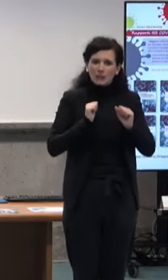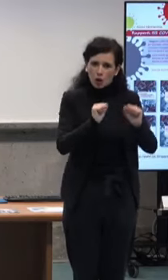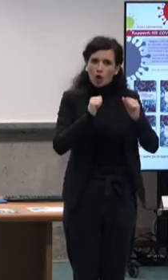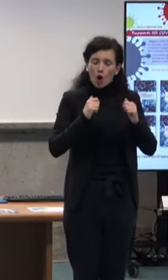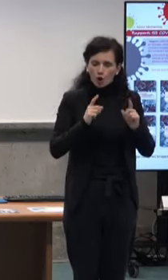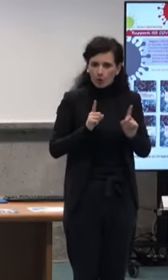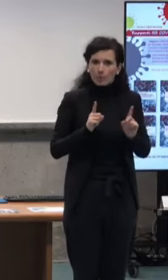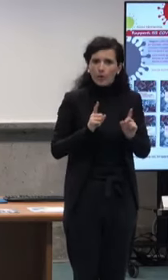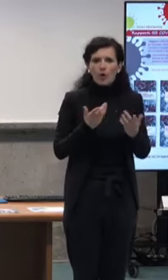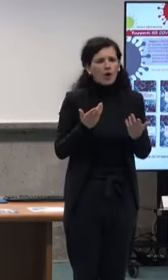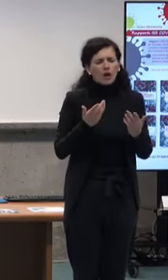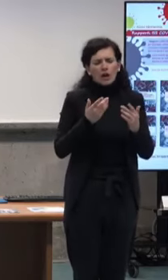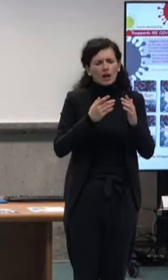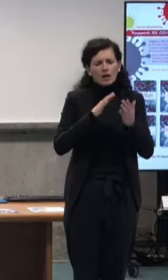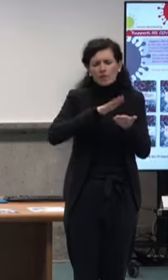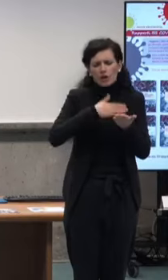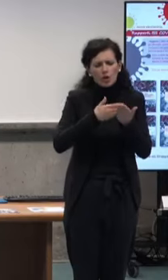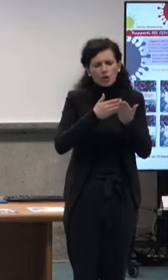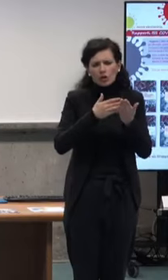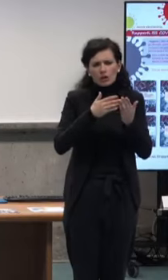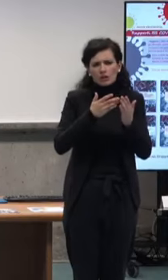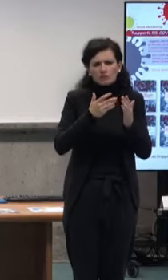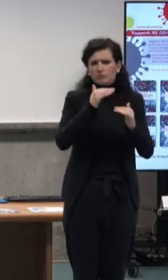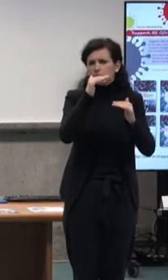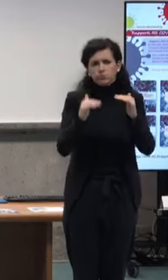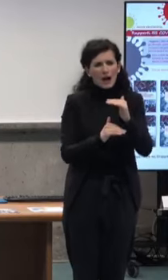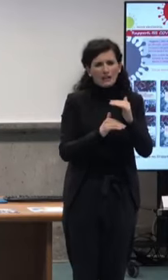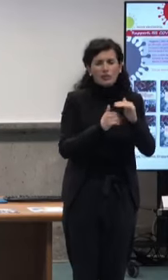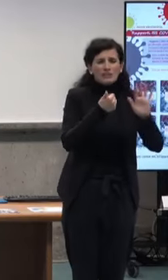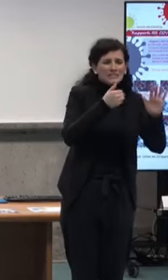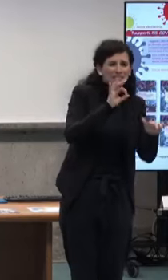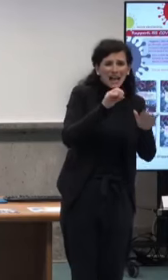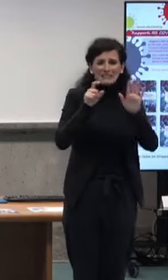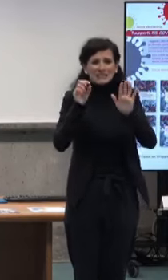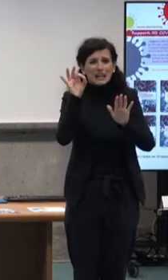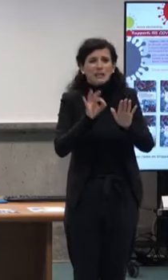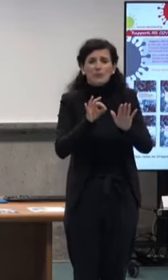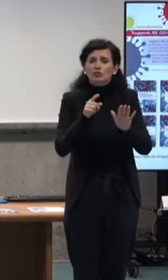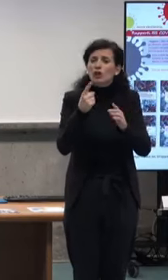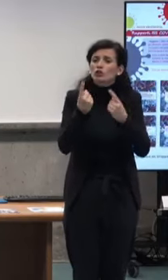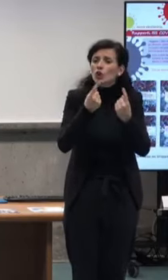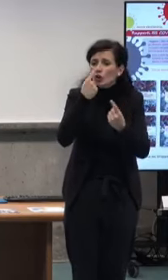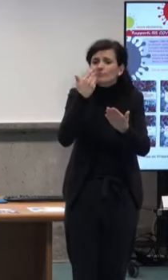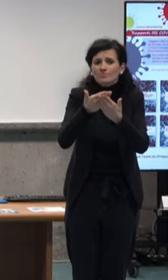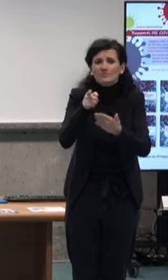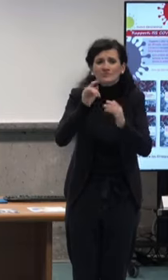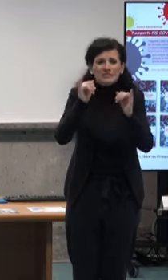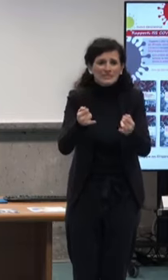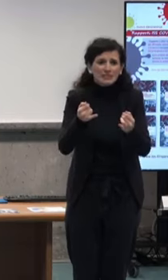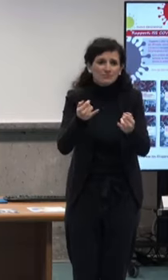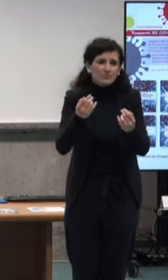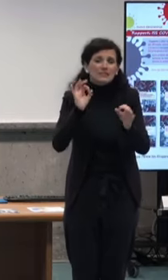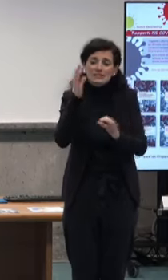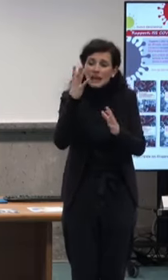60 60 70 per cento nei casi migliori quindi non sono test affidabili per quanto